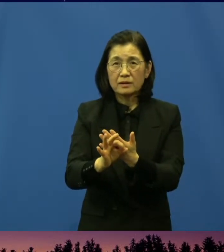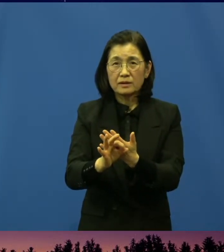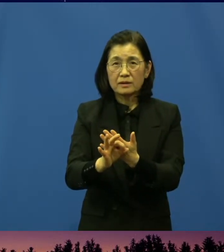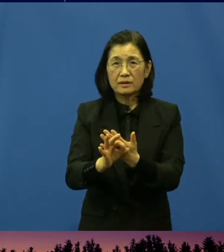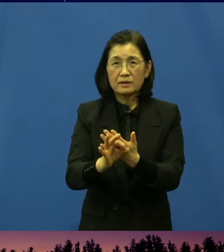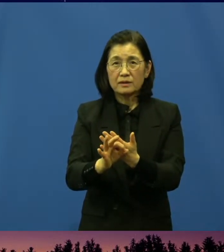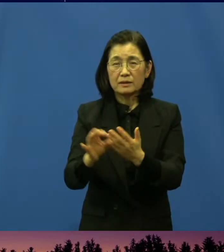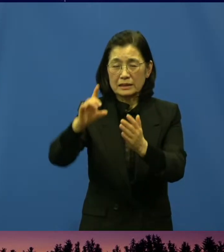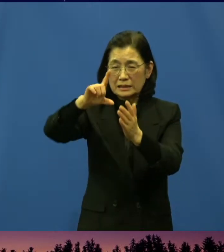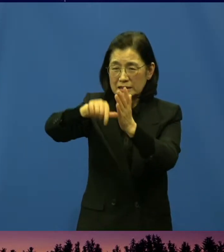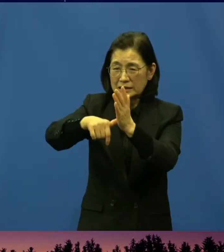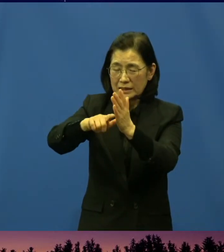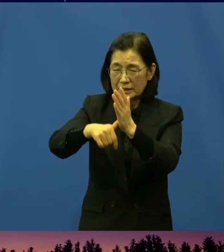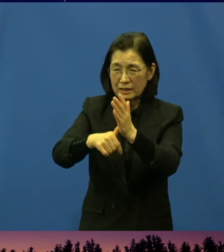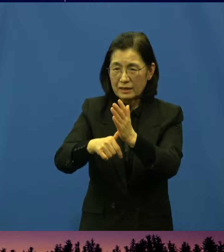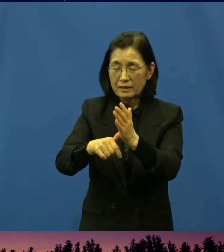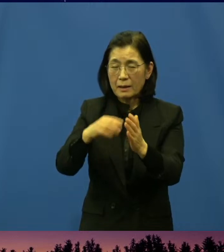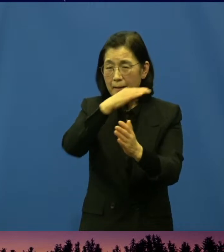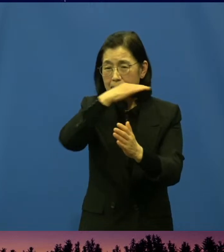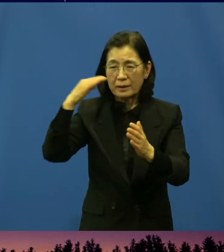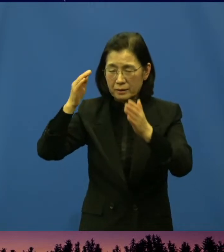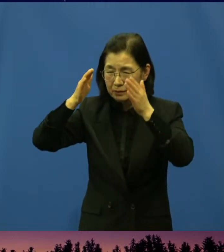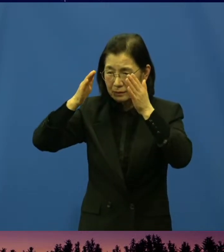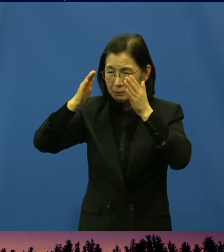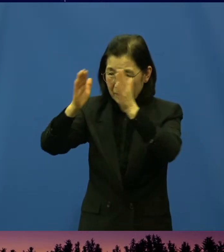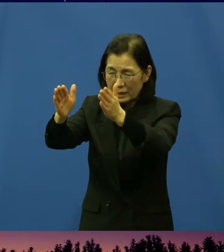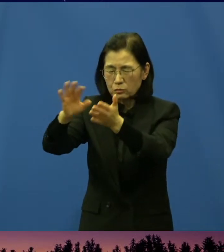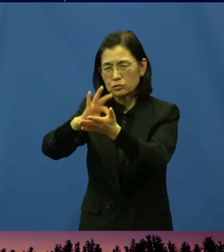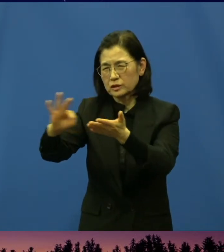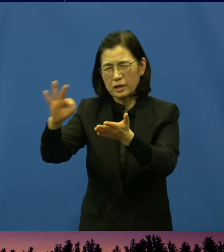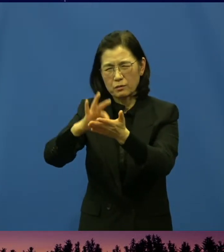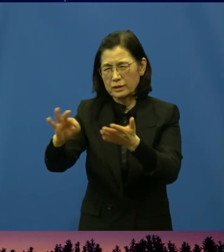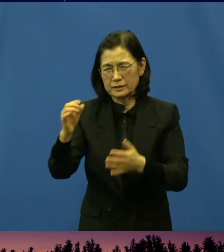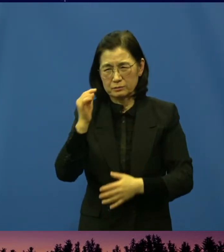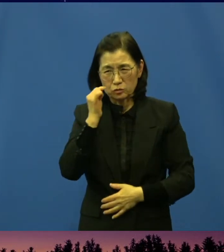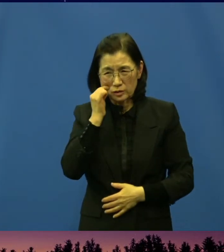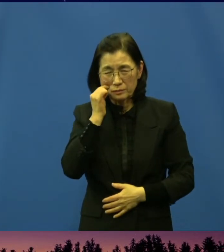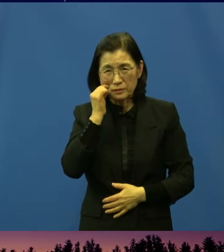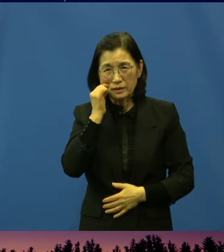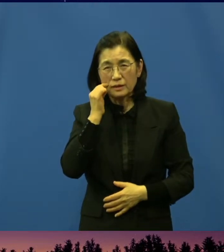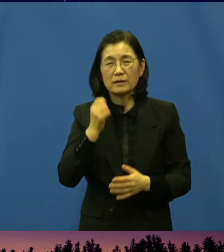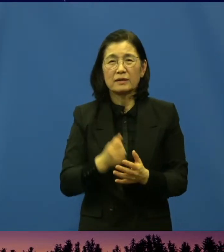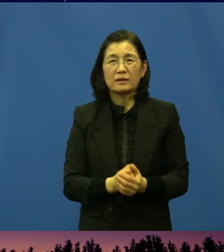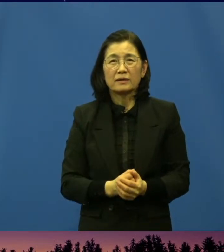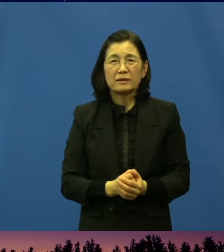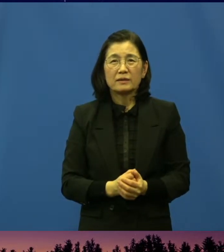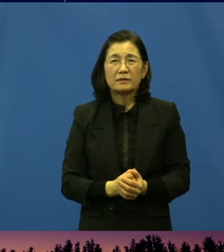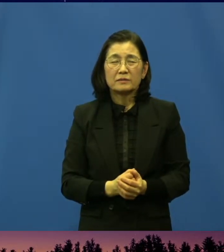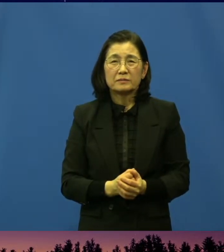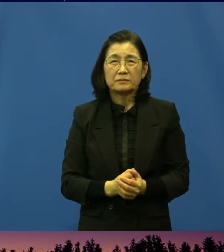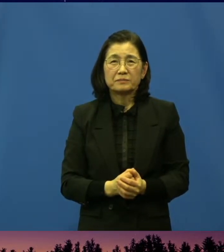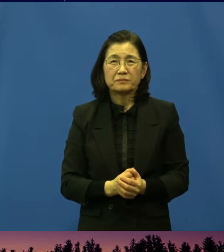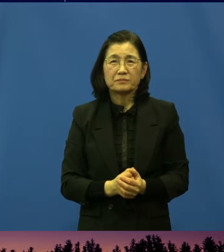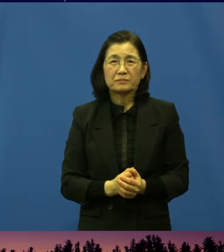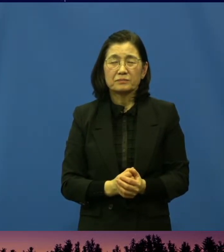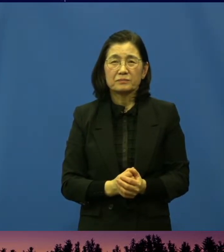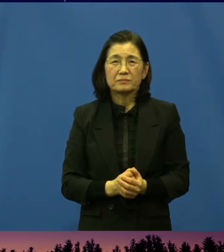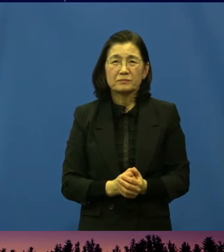육신의 정욕, 안목의 정욕, 이생의 자랑, 이 세 가지에 우리가